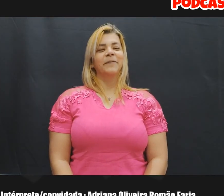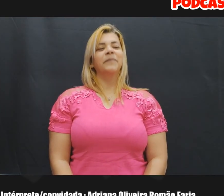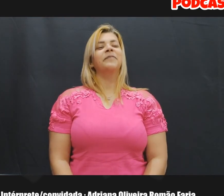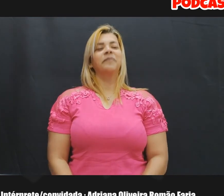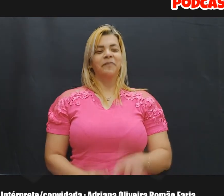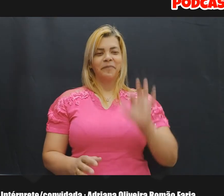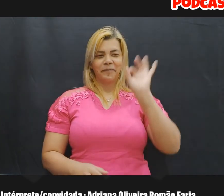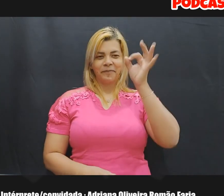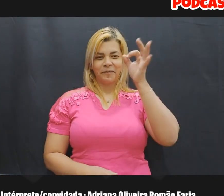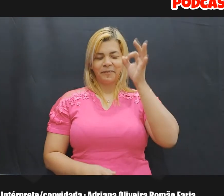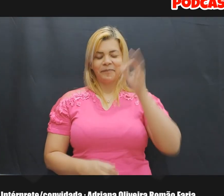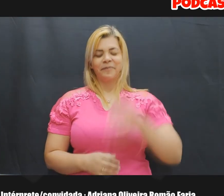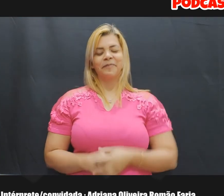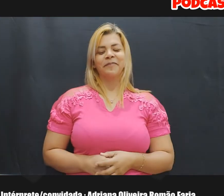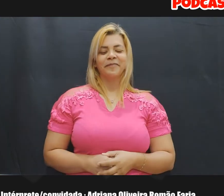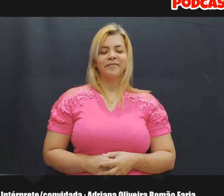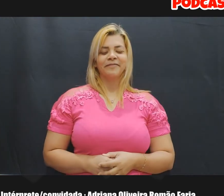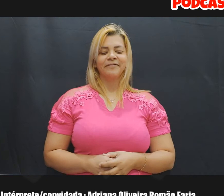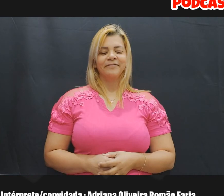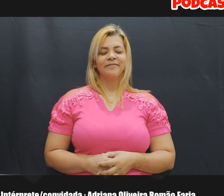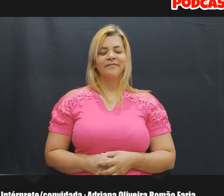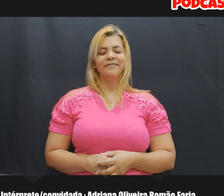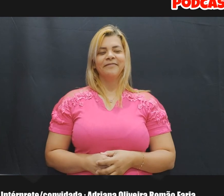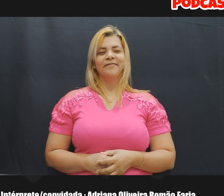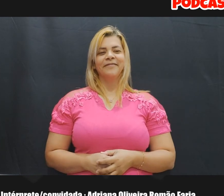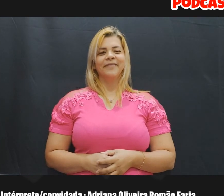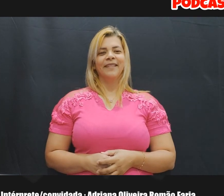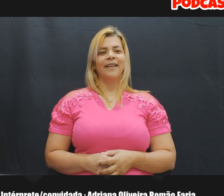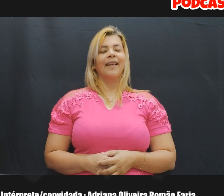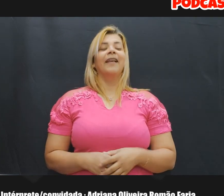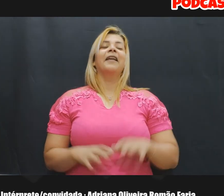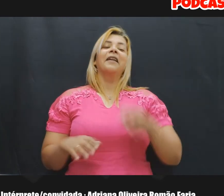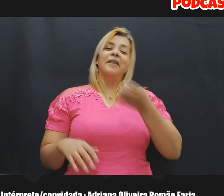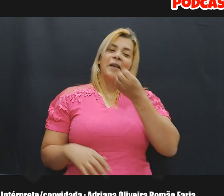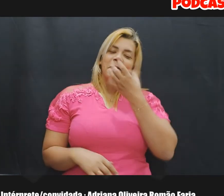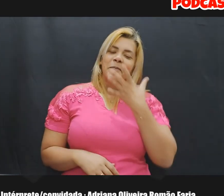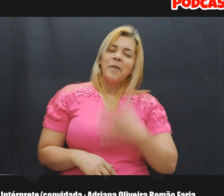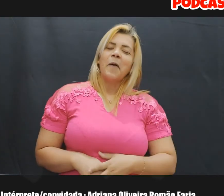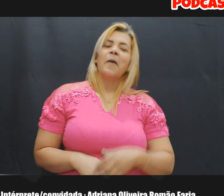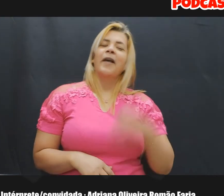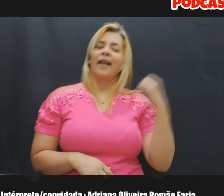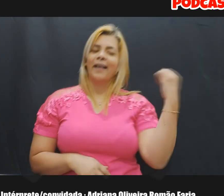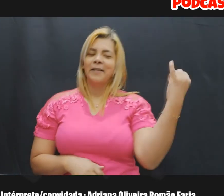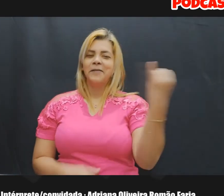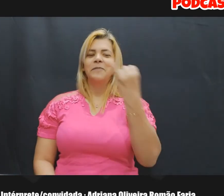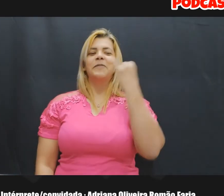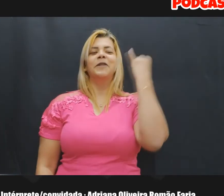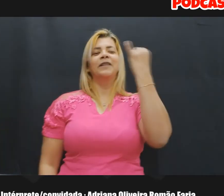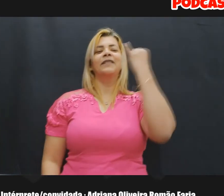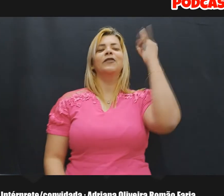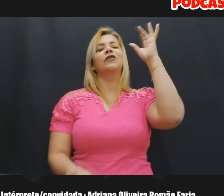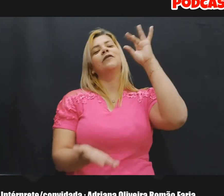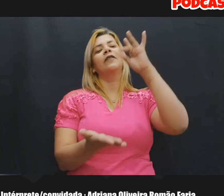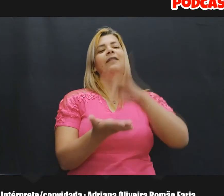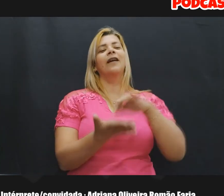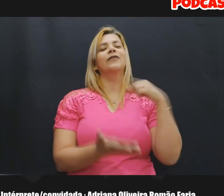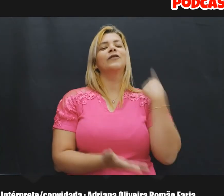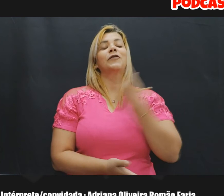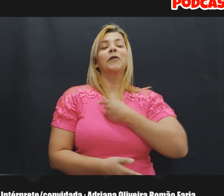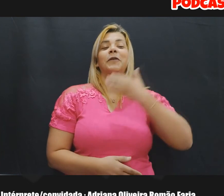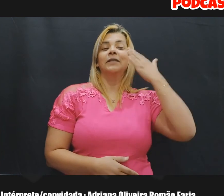mesmo. É toda uma engenharia em torno disso, né? E é necessário a gente ter esse tipo de